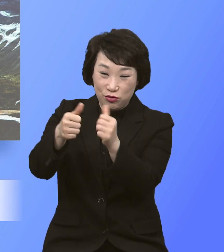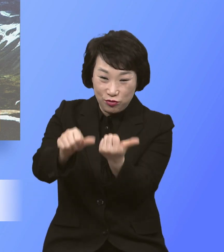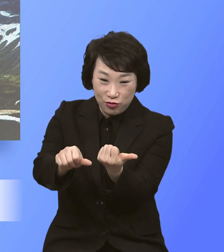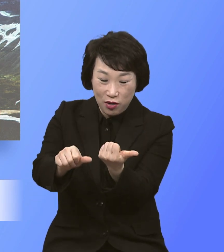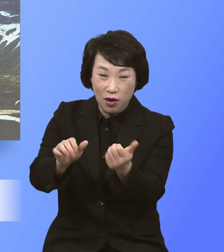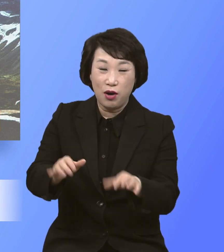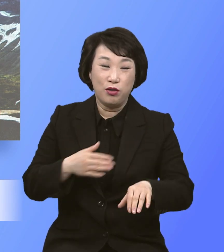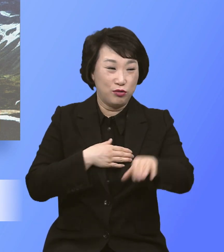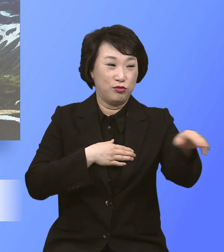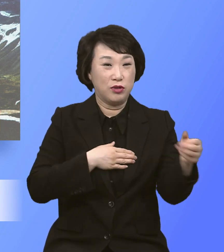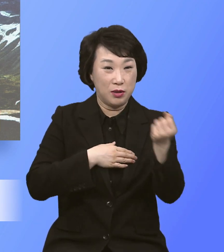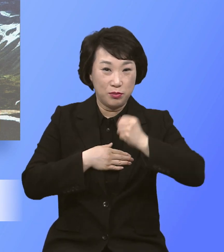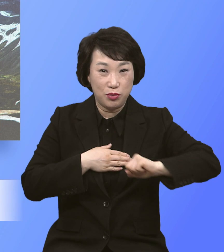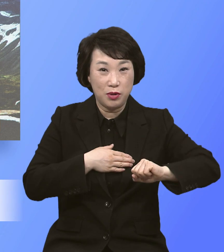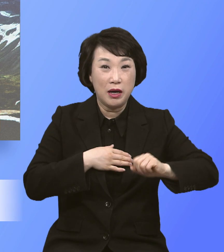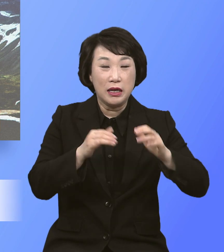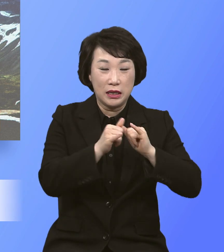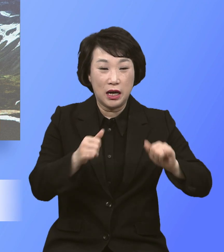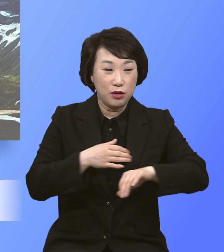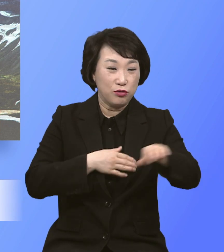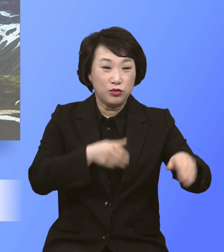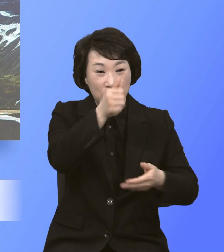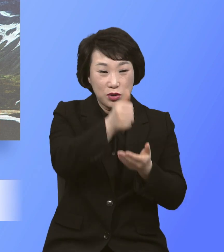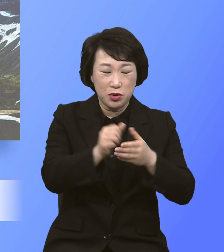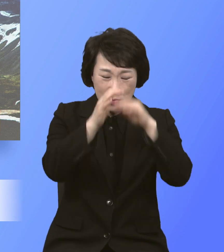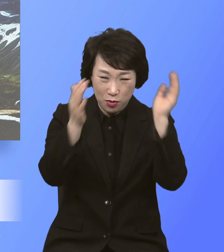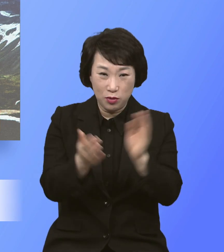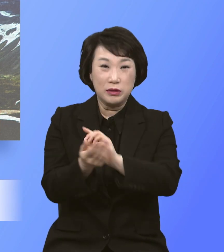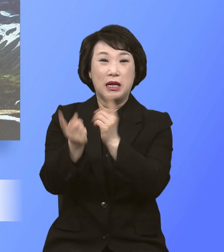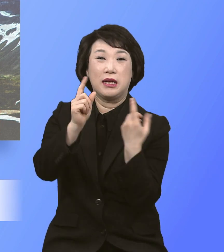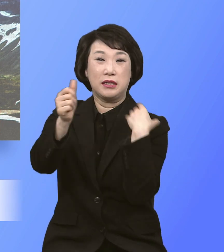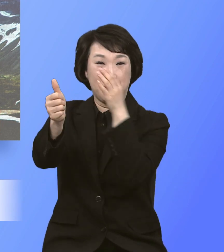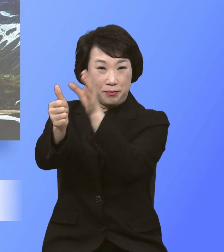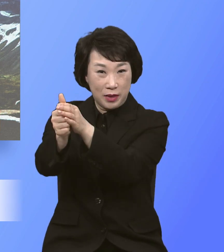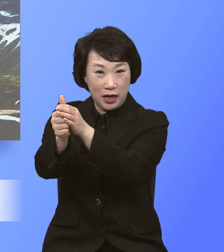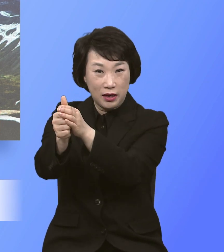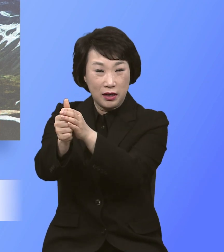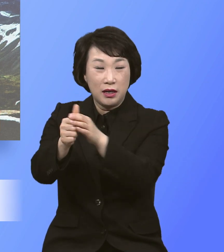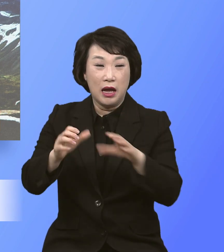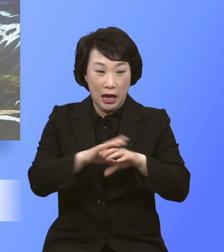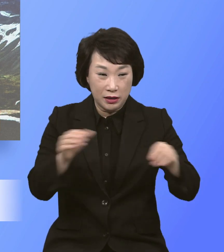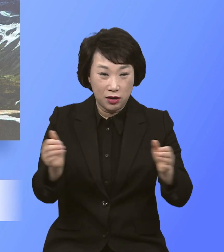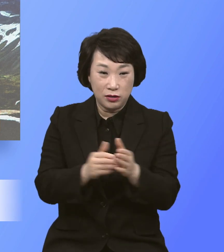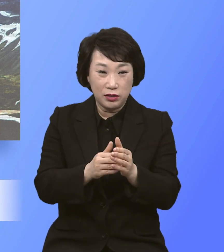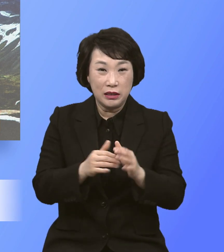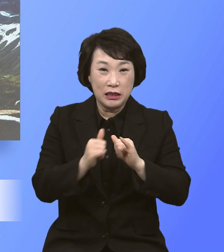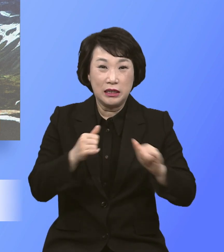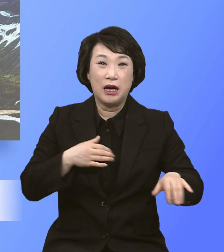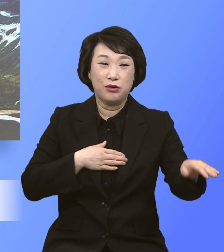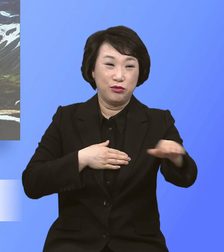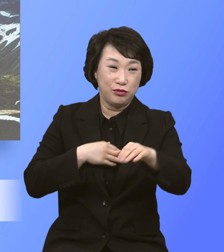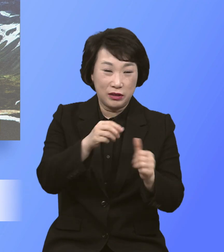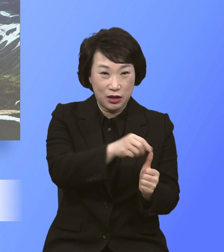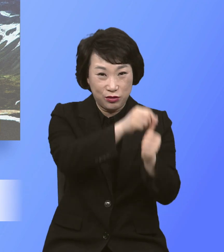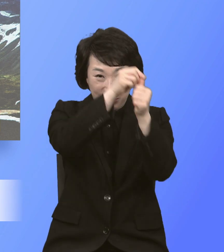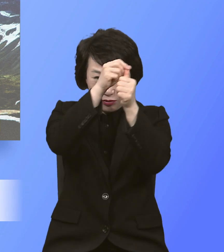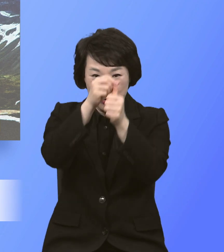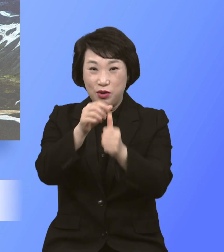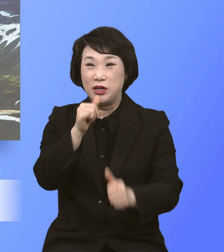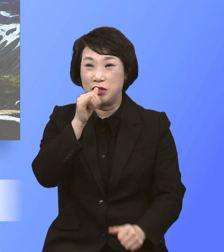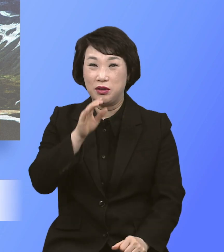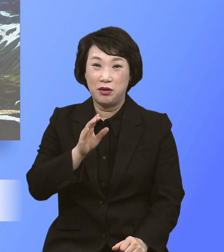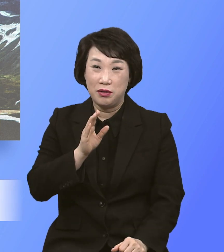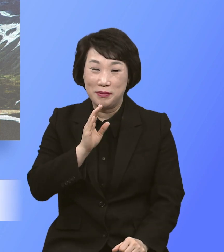죽으심으로 불순종한 인류의 죄를 파기하고 인류가 드디어 살게 되었고,